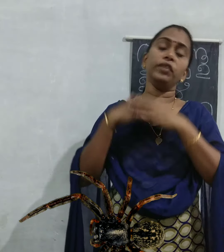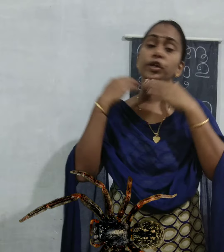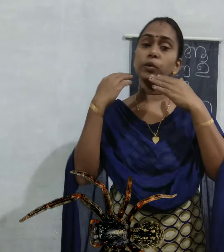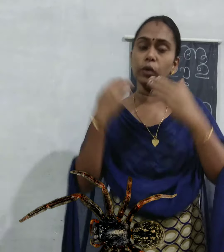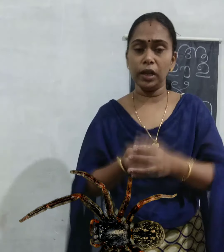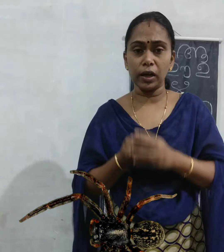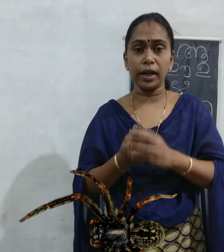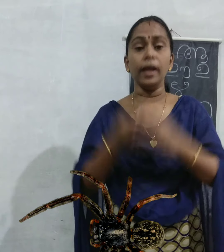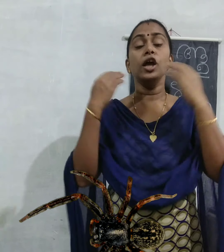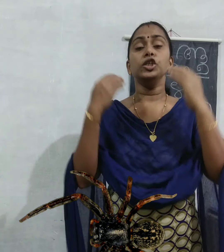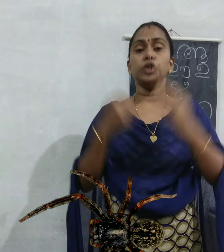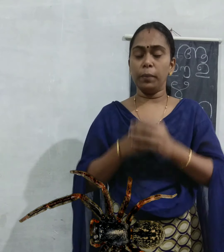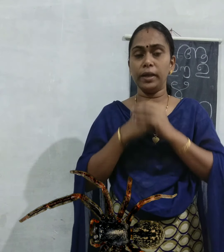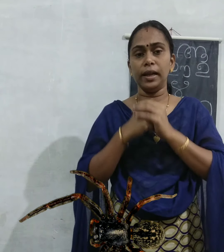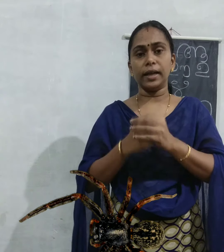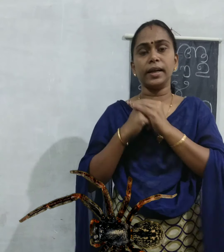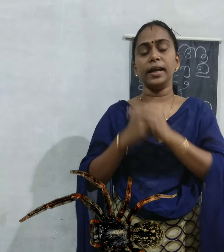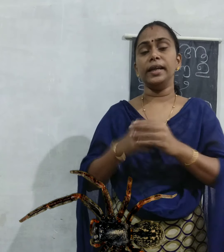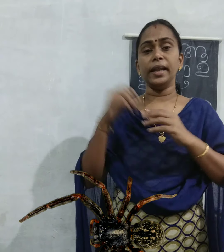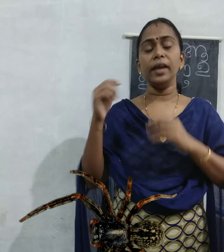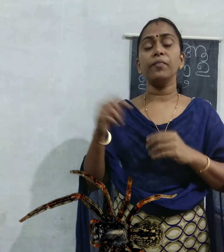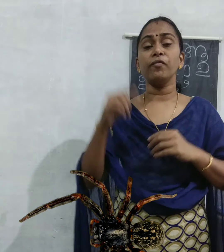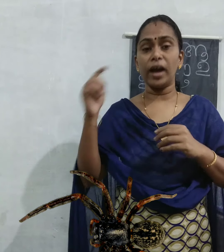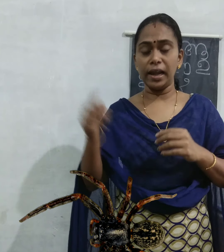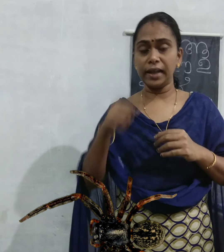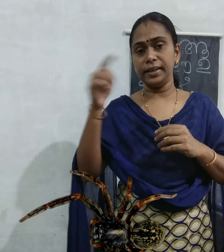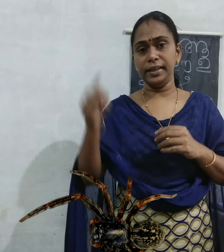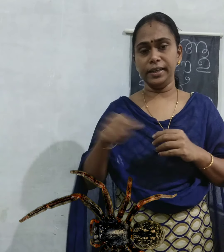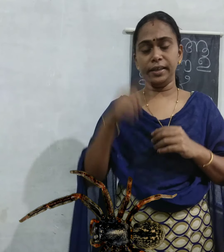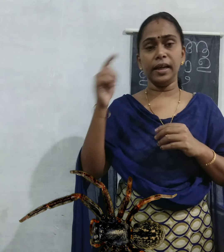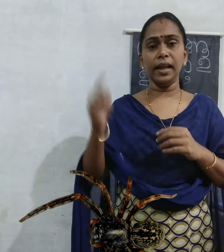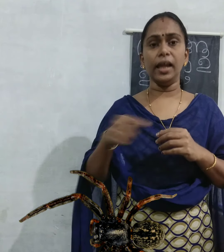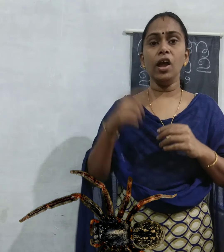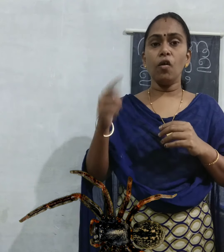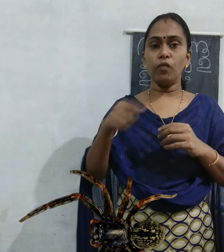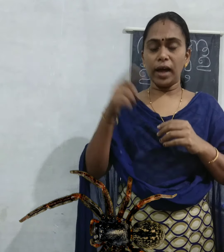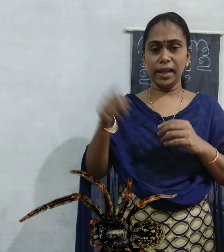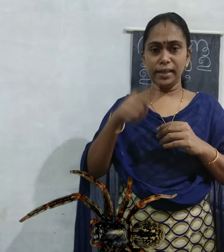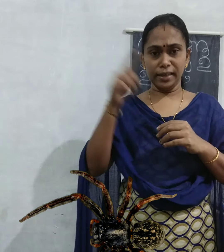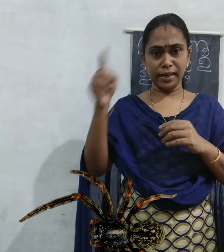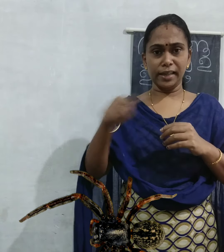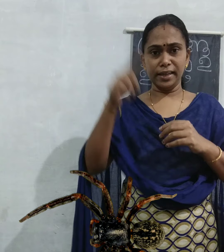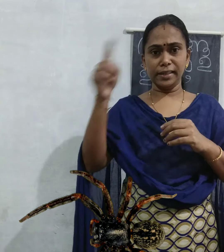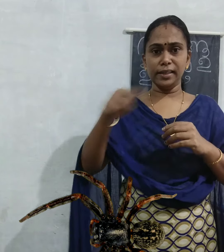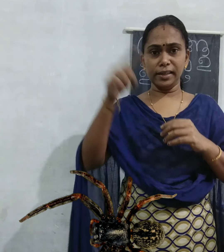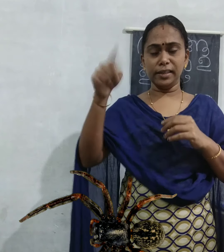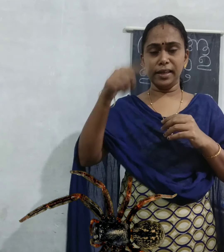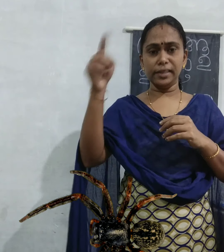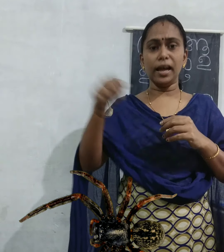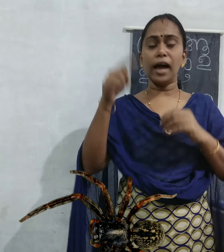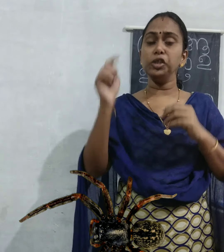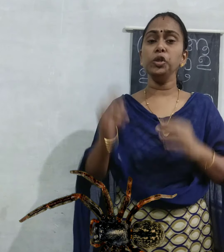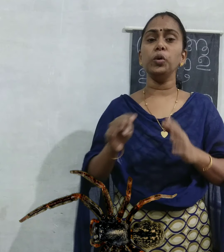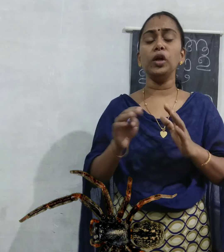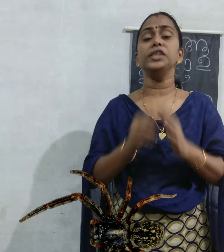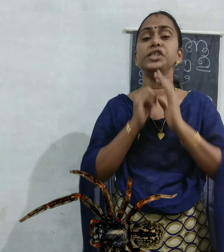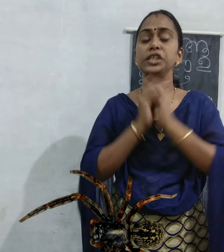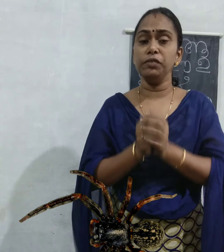വീടിന്റെ ഉള്ളിലൊക്കെ ചുമരിലൊക്കെ ഇങ്ങനെ വല കെട്ടിയിട്ട് അല്ലെ, വല ഇങ്ങനെ നെയ്ത് നെയ്ത് നെയ്ത് അതിന്റെ ഉള്ളിൽ